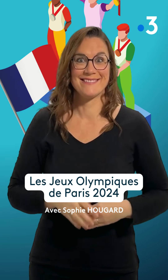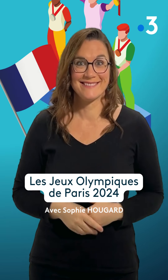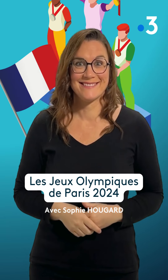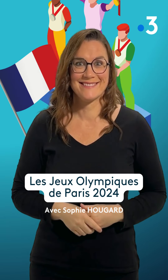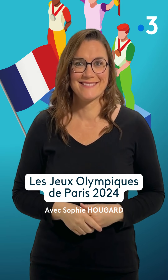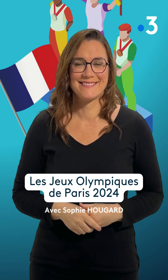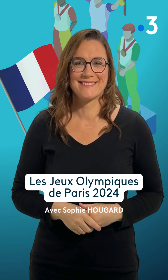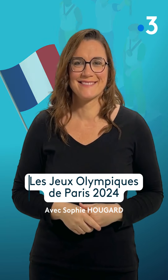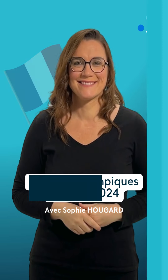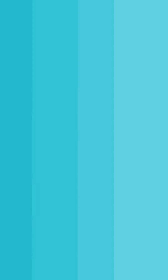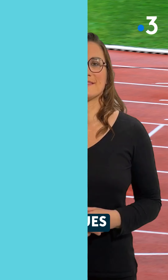cet événement sportif.